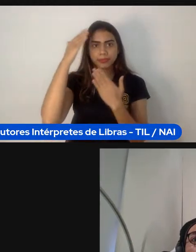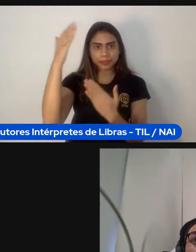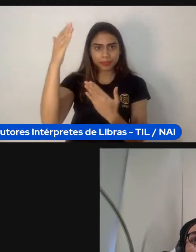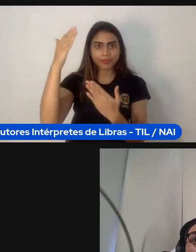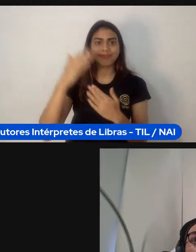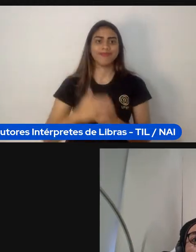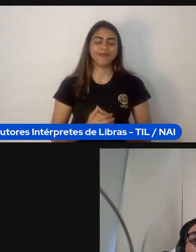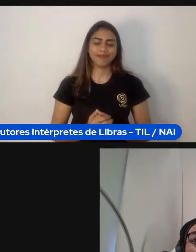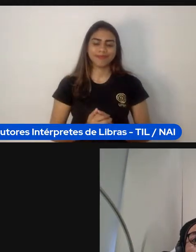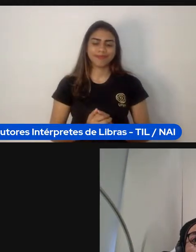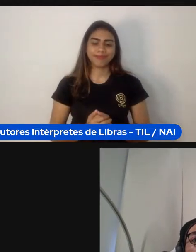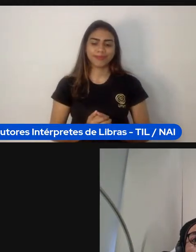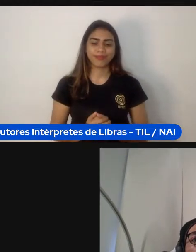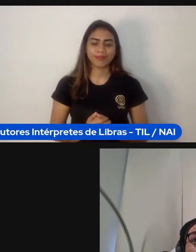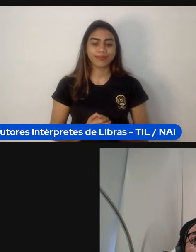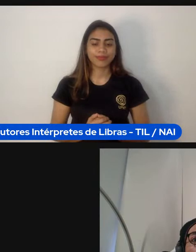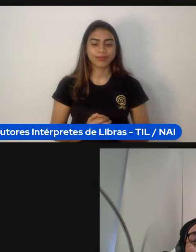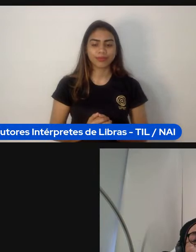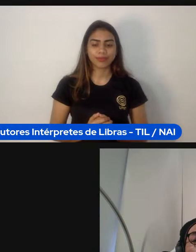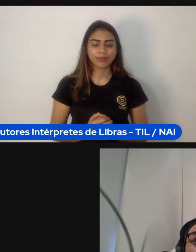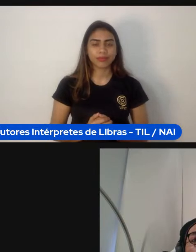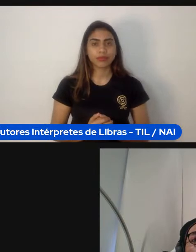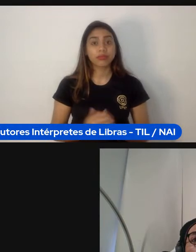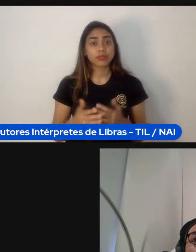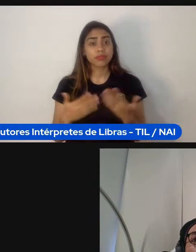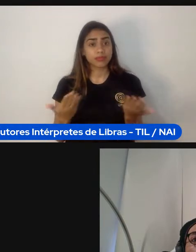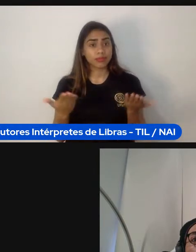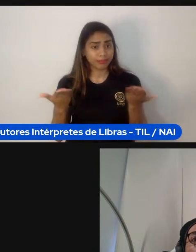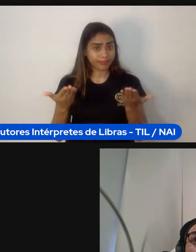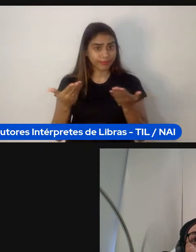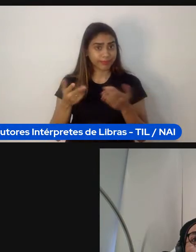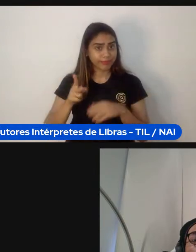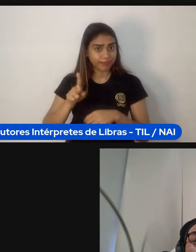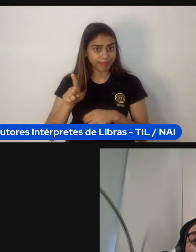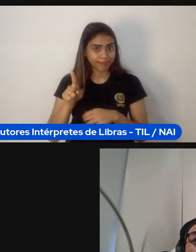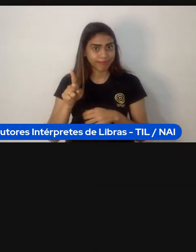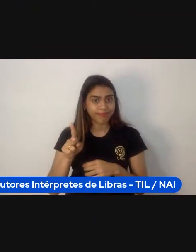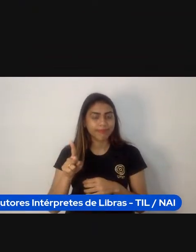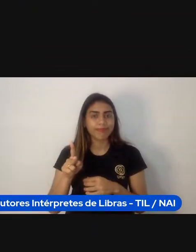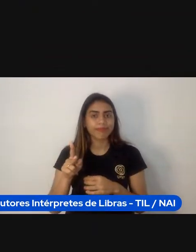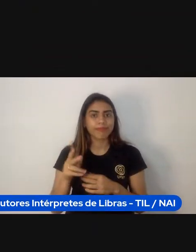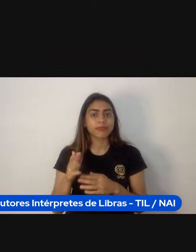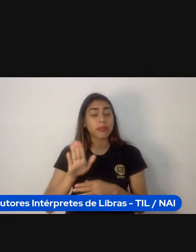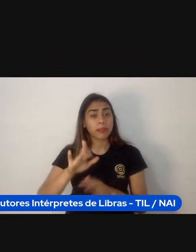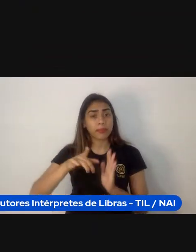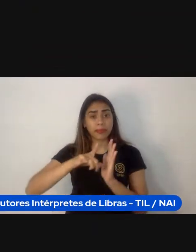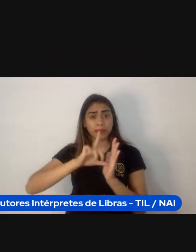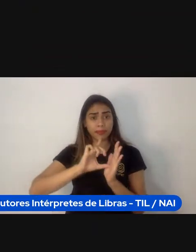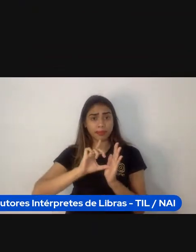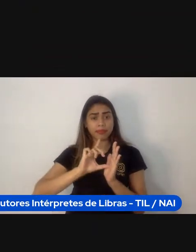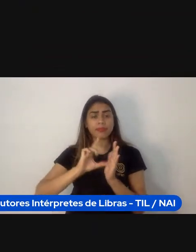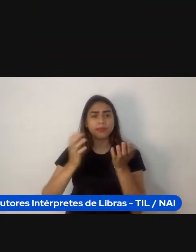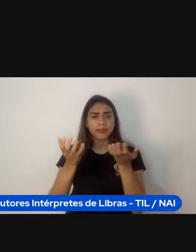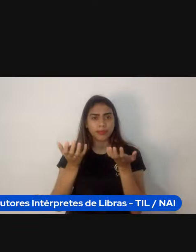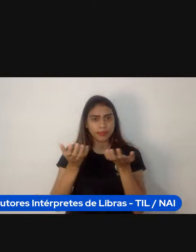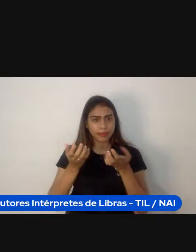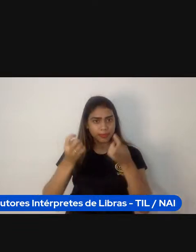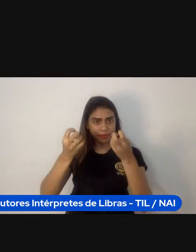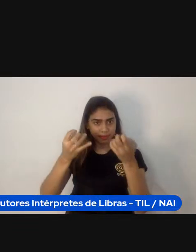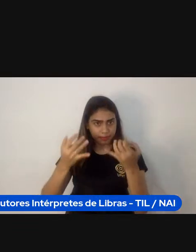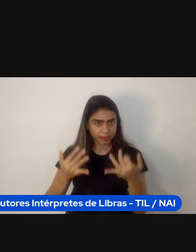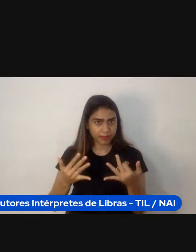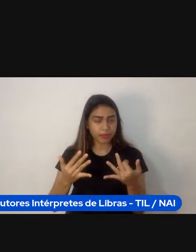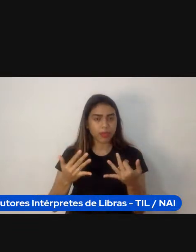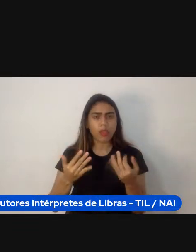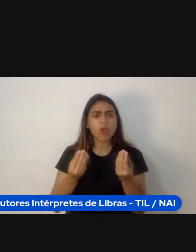Para a gente continuar, eu queria dar umas informações breves, né, antes da gente começar a mostra. Essa mostra, ela vai funcionar da